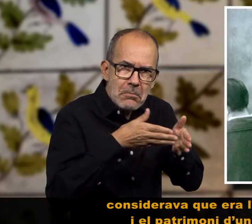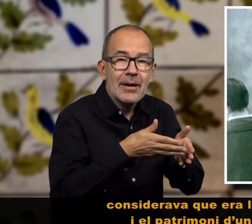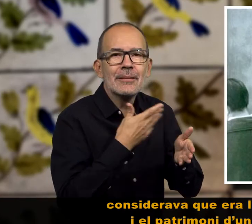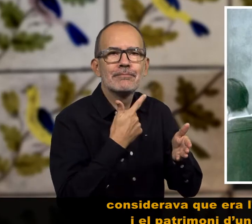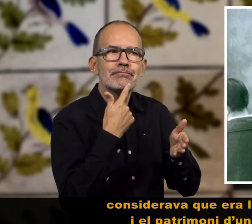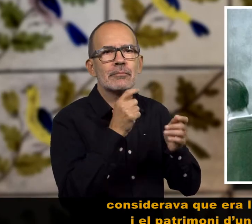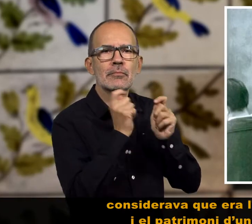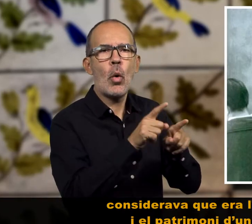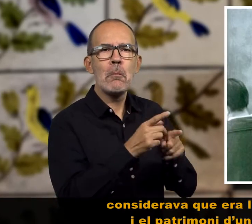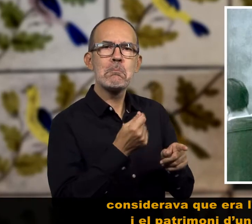d'un poble.